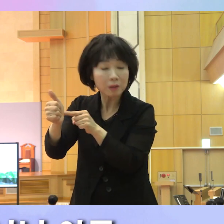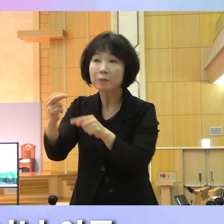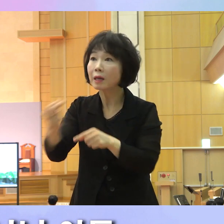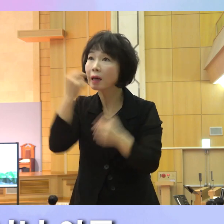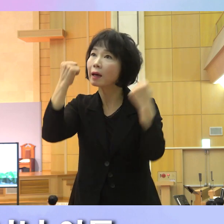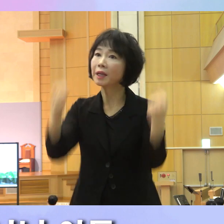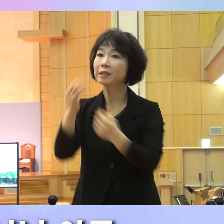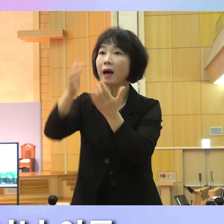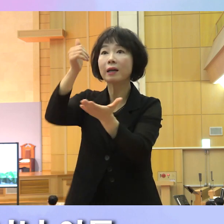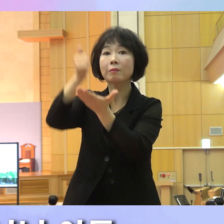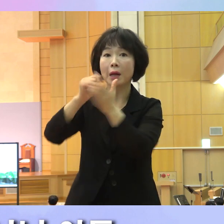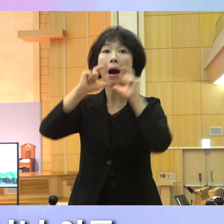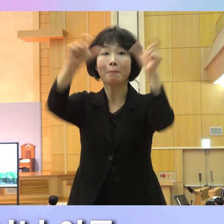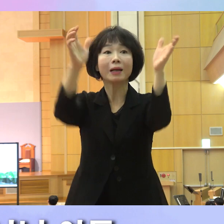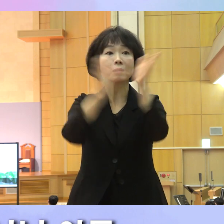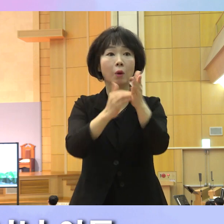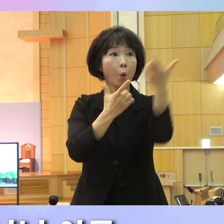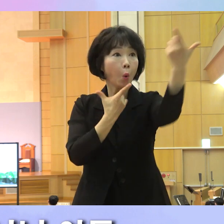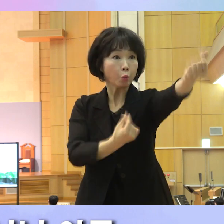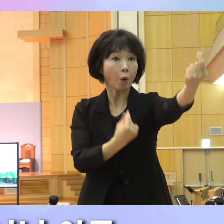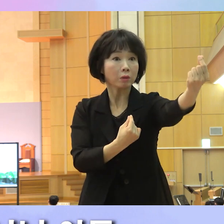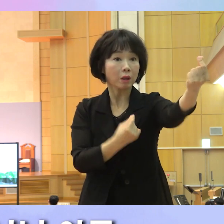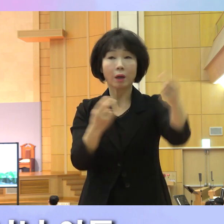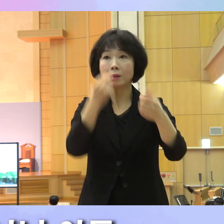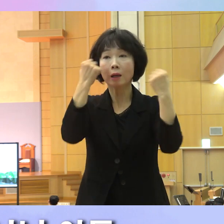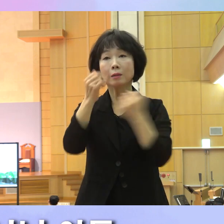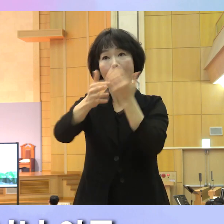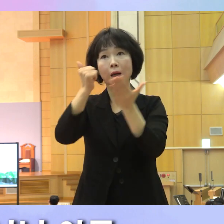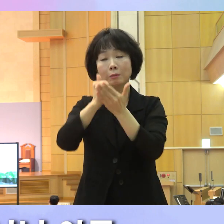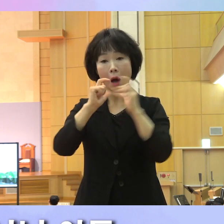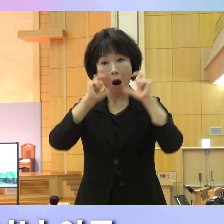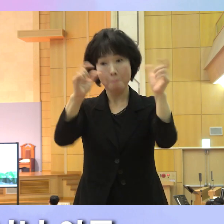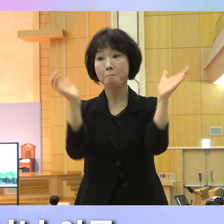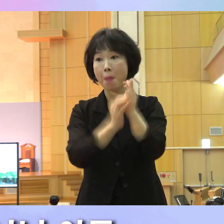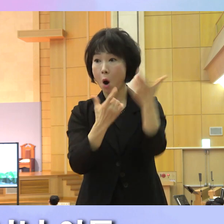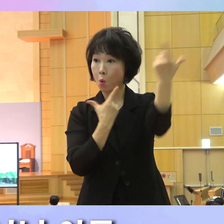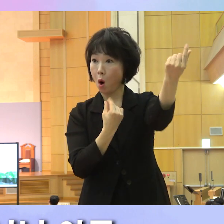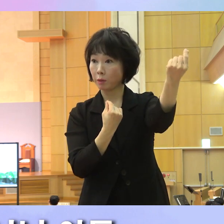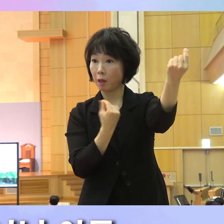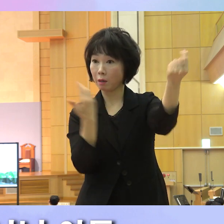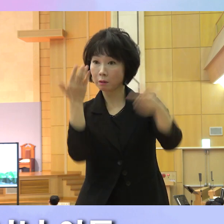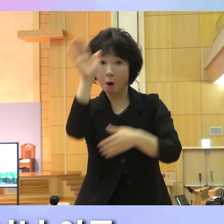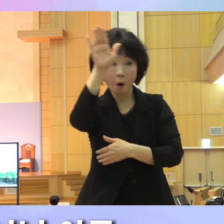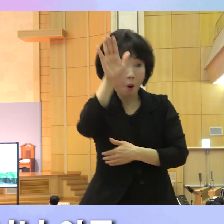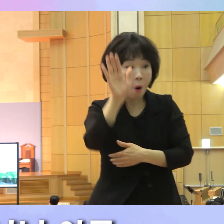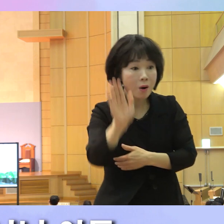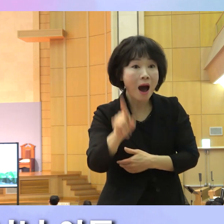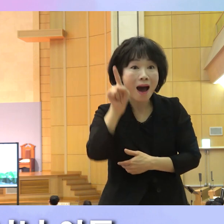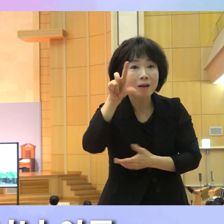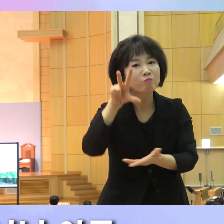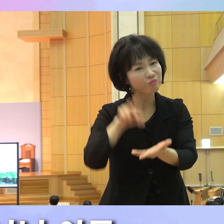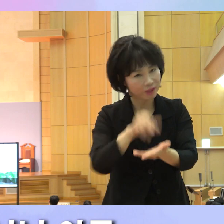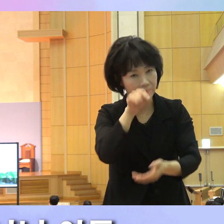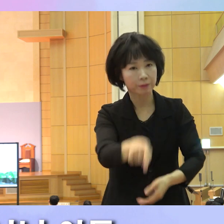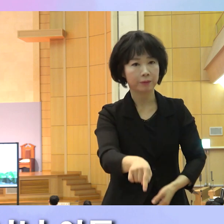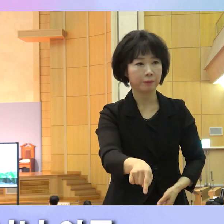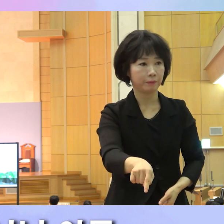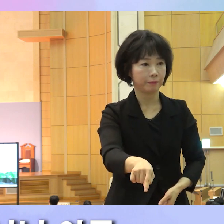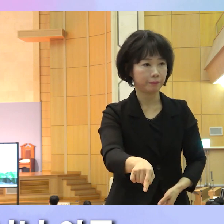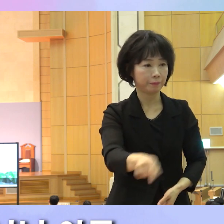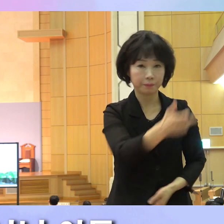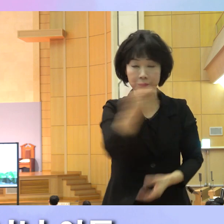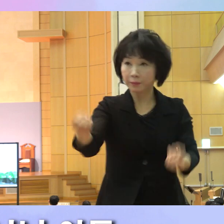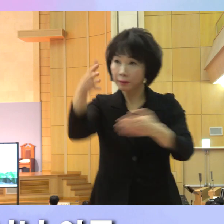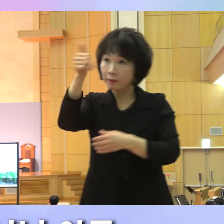있어요. 똑같이 살아계신 하나님이라는 말은 사용하는데 잘 들어보세요. 대제사장이